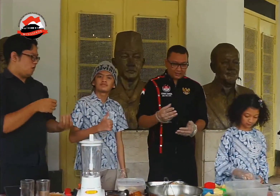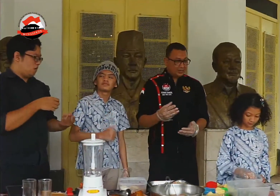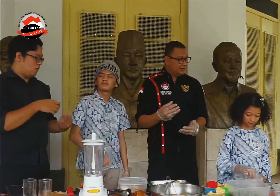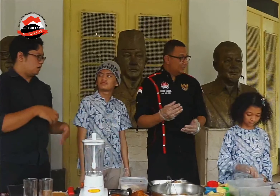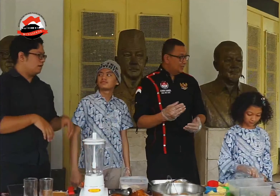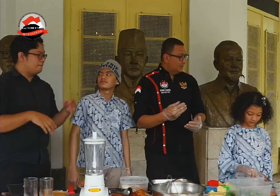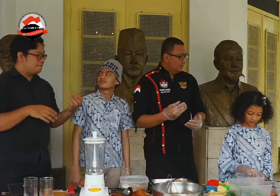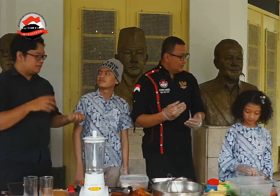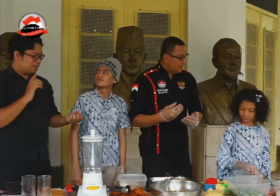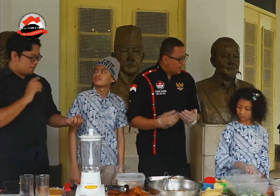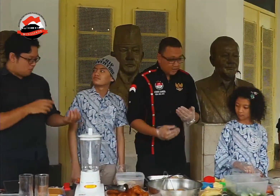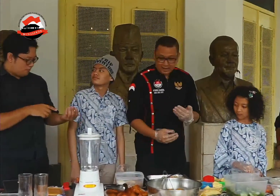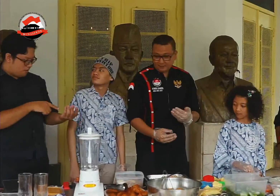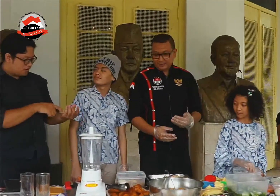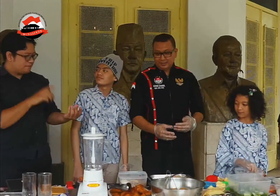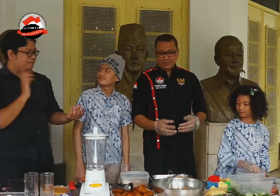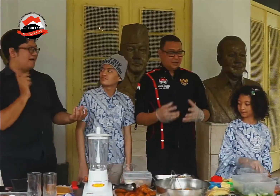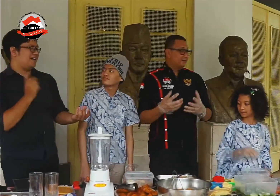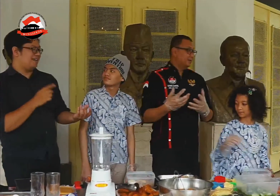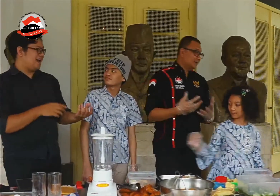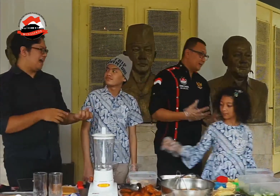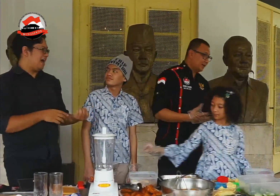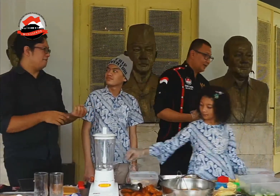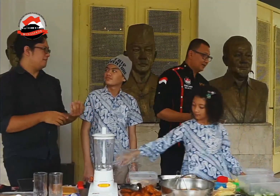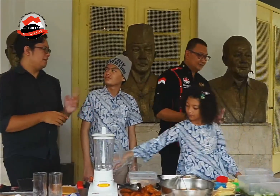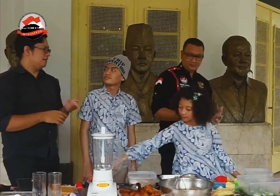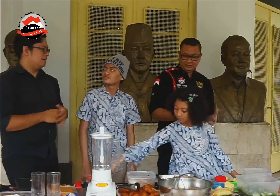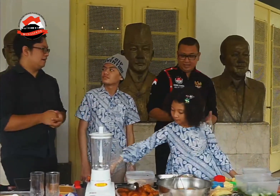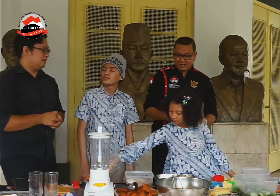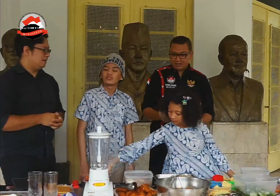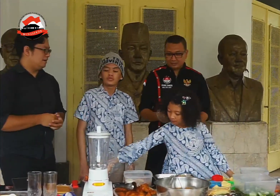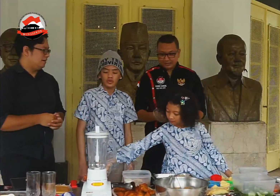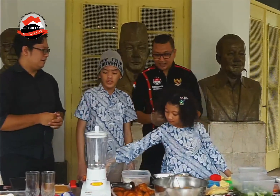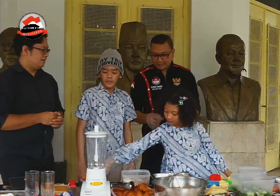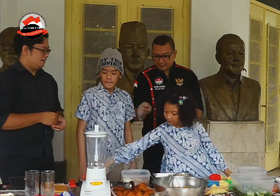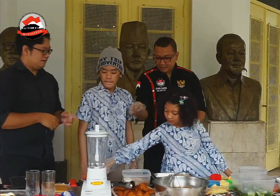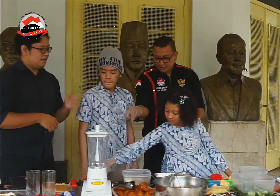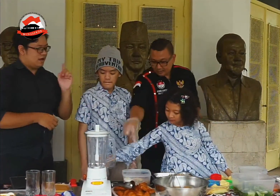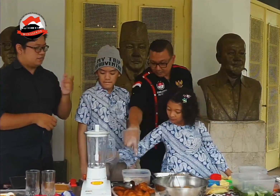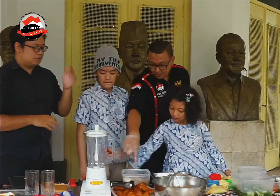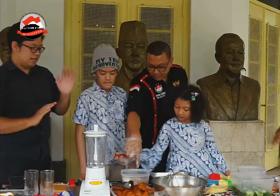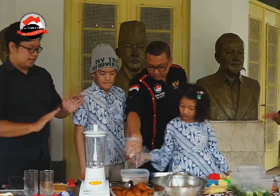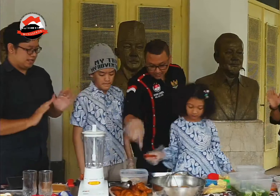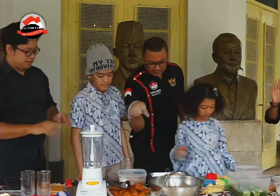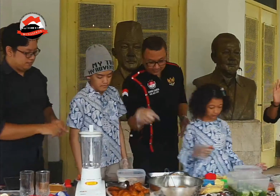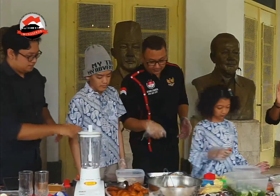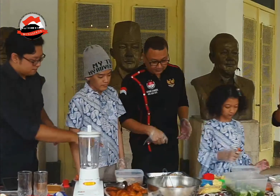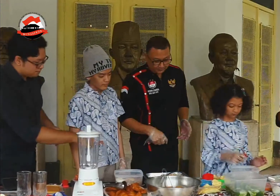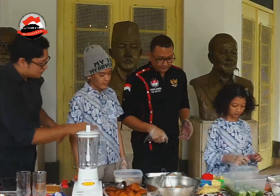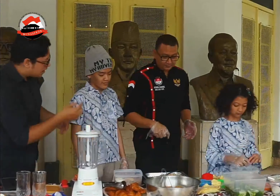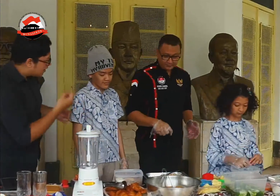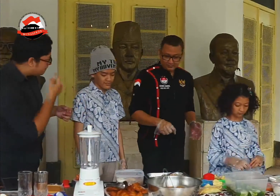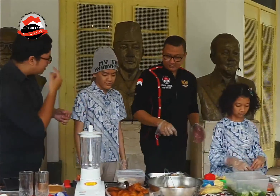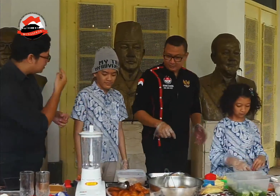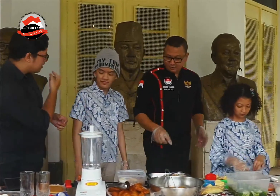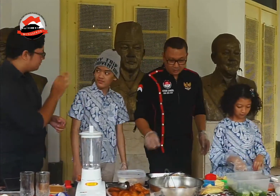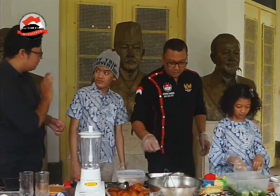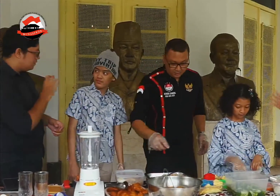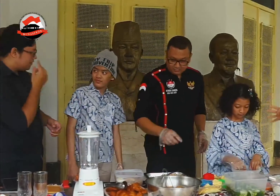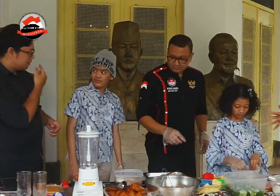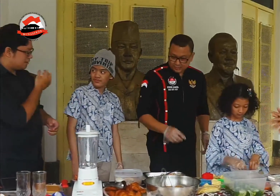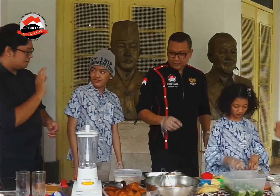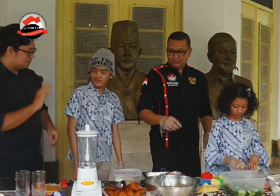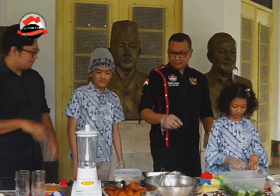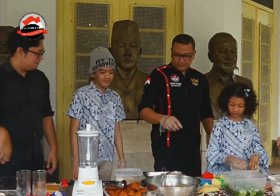bahayanya ada api, ada minyak panas gitu. Nah ini harus hati-hati. Jadi belum dikasih ini mata. Udah salah satu langkah yang